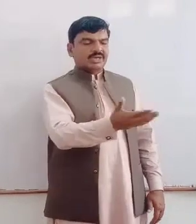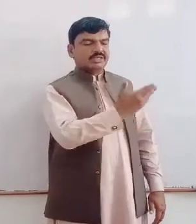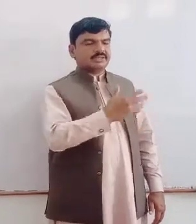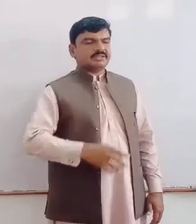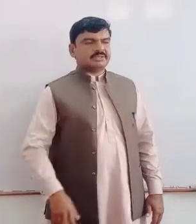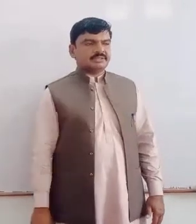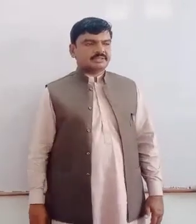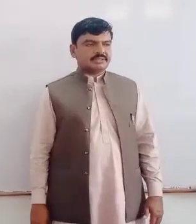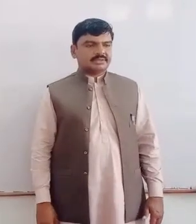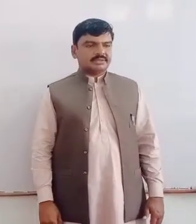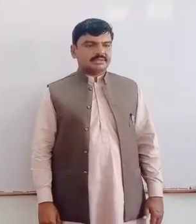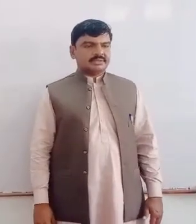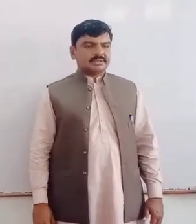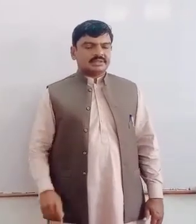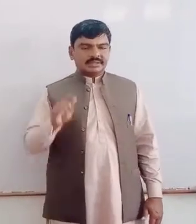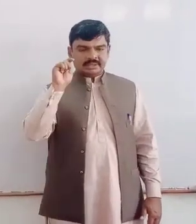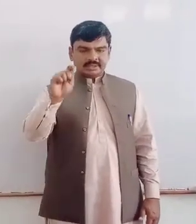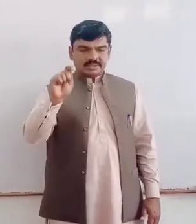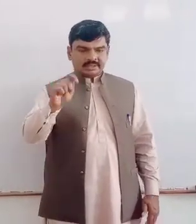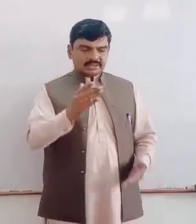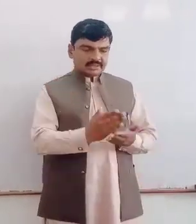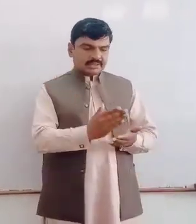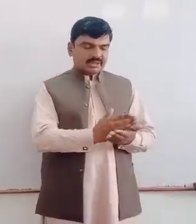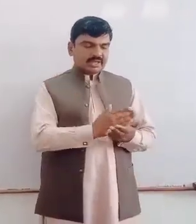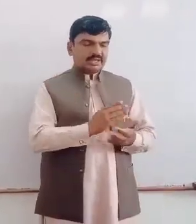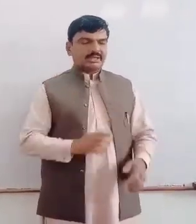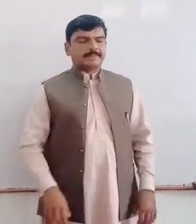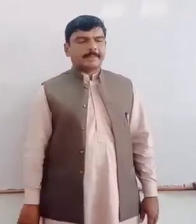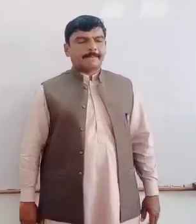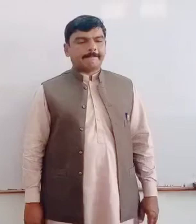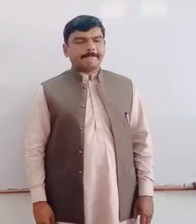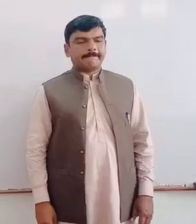इबादत अमल करना अमल करना अजाब